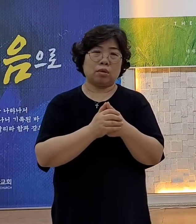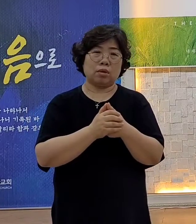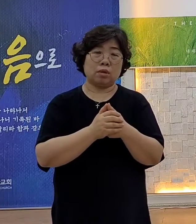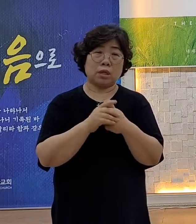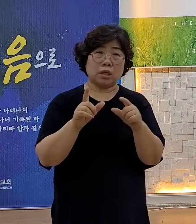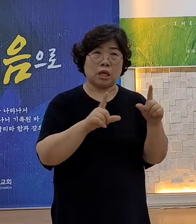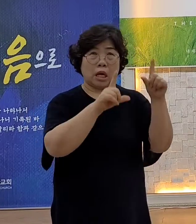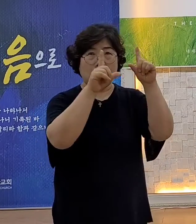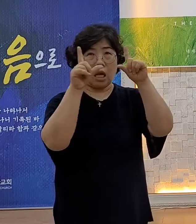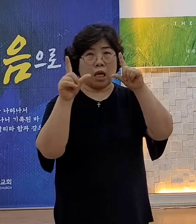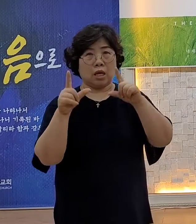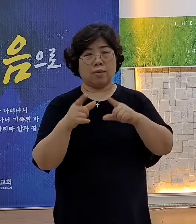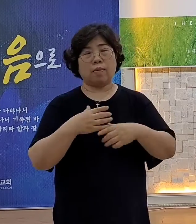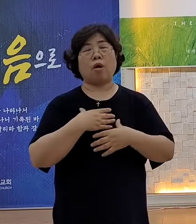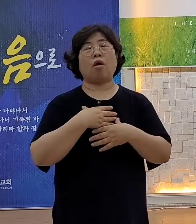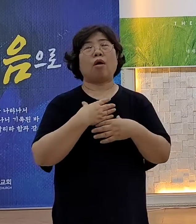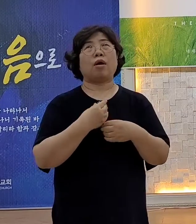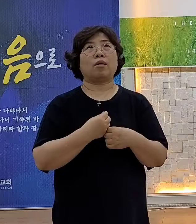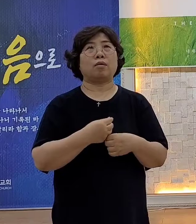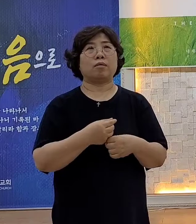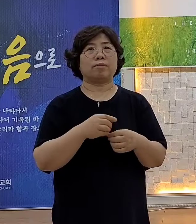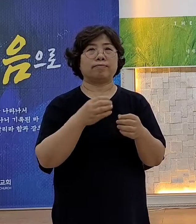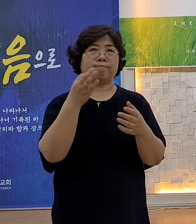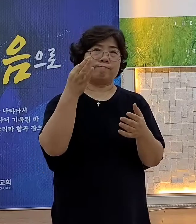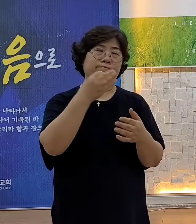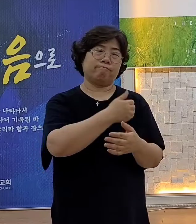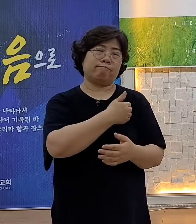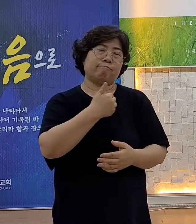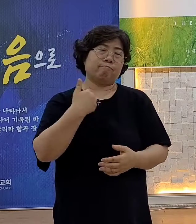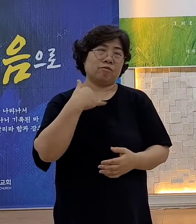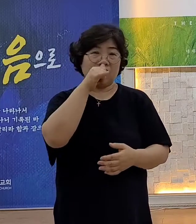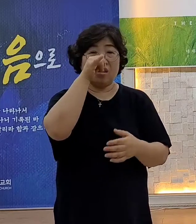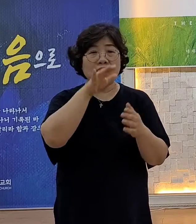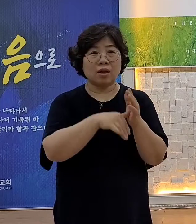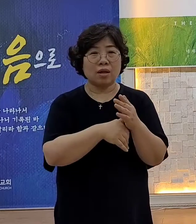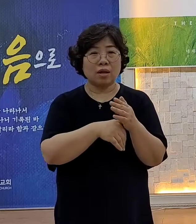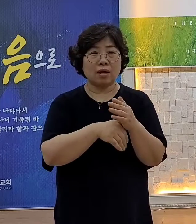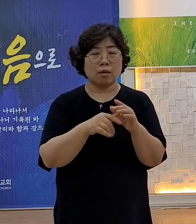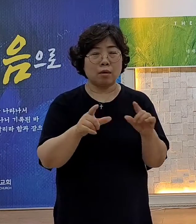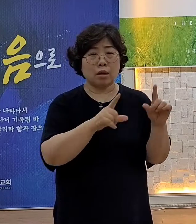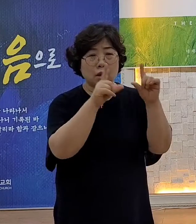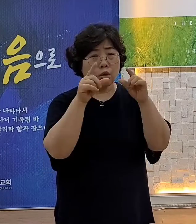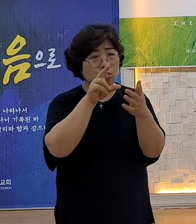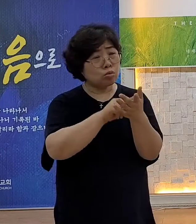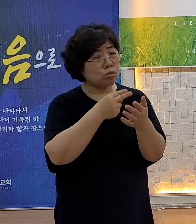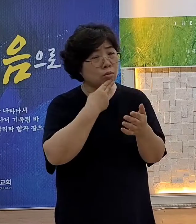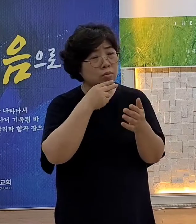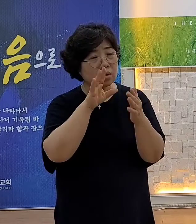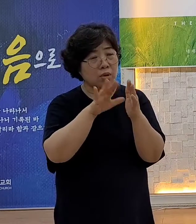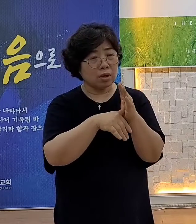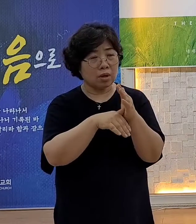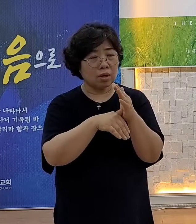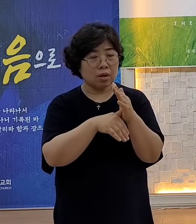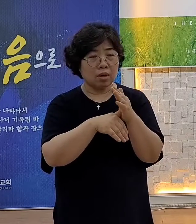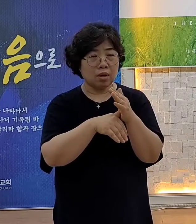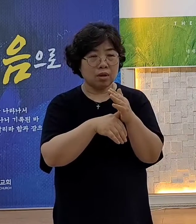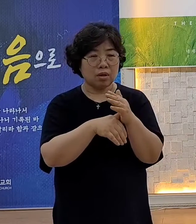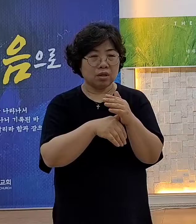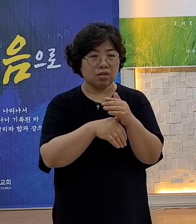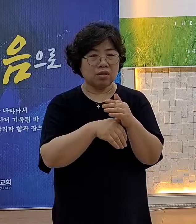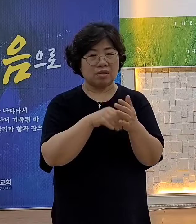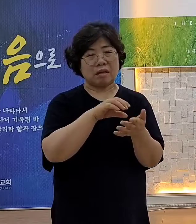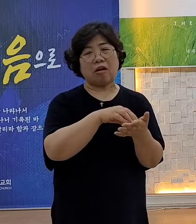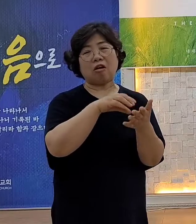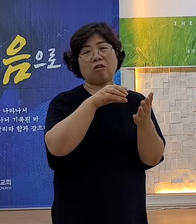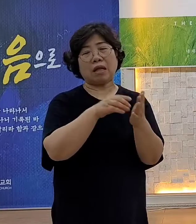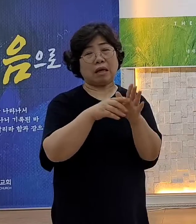좀 살만해지고 막 여유로워지고 막 이러니까 살아가는데 별 문제가 없으면 막 이렇게 예전에